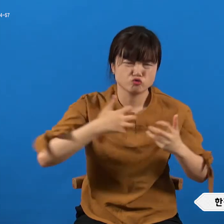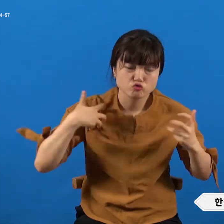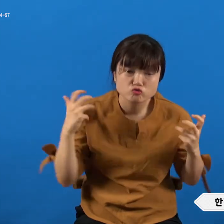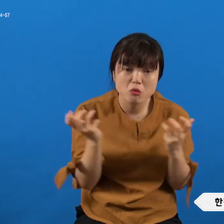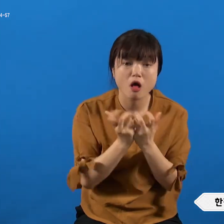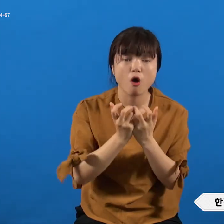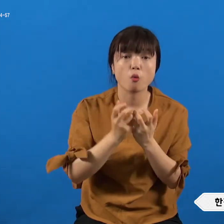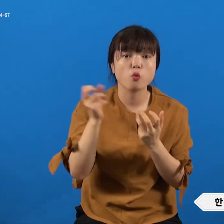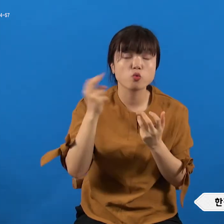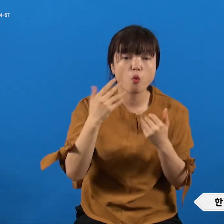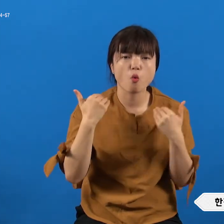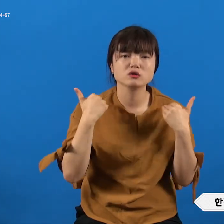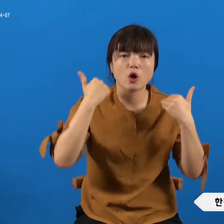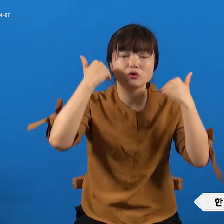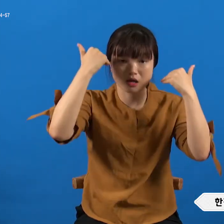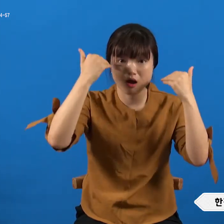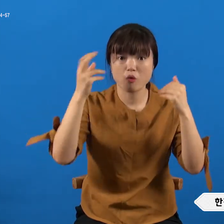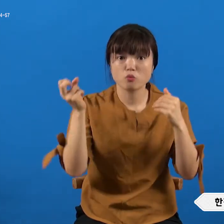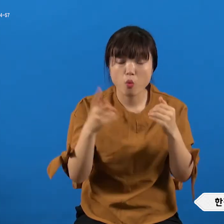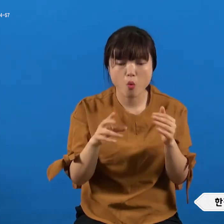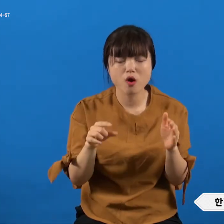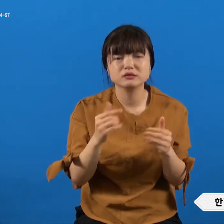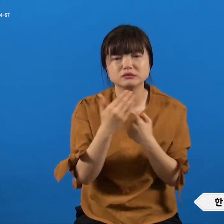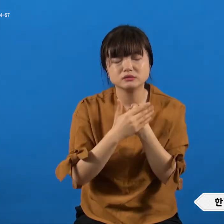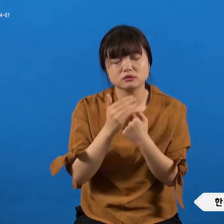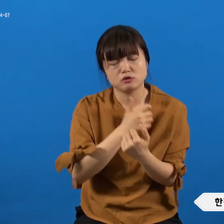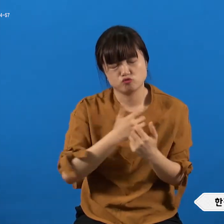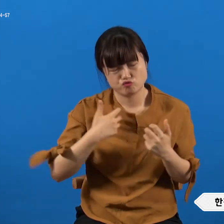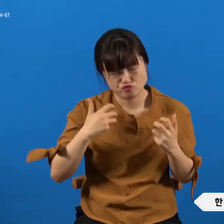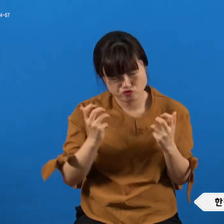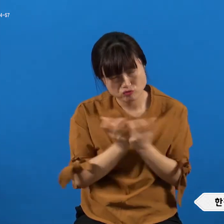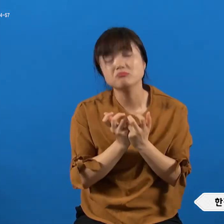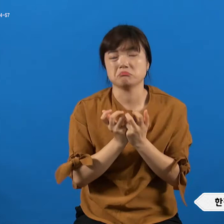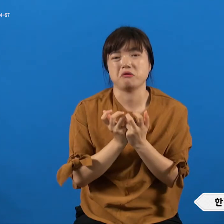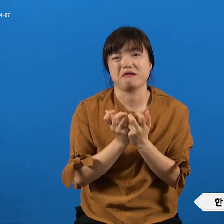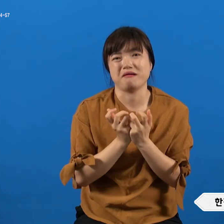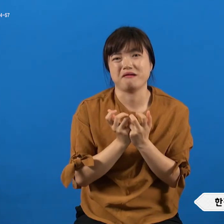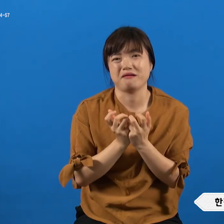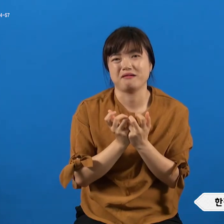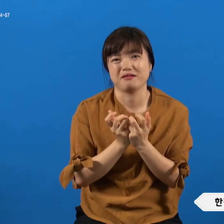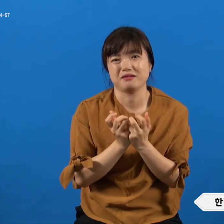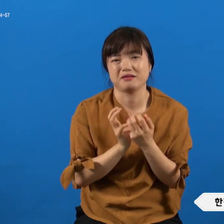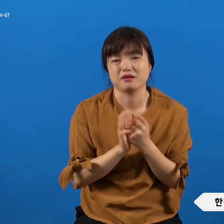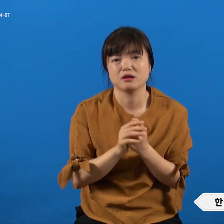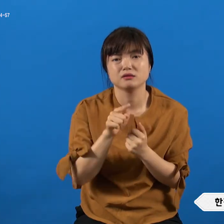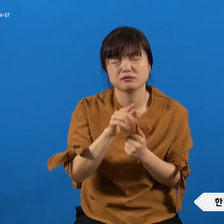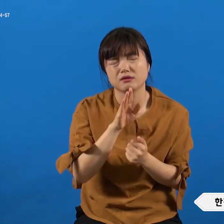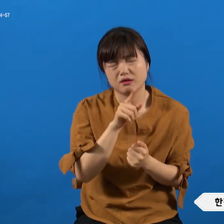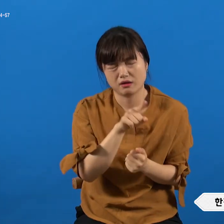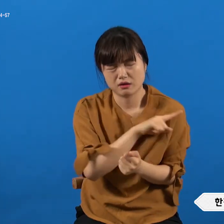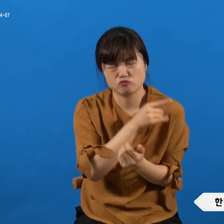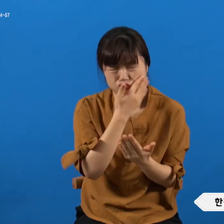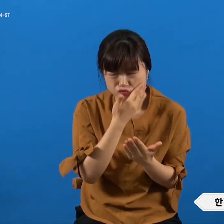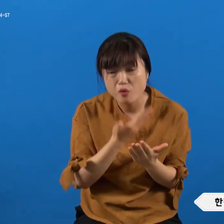성장하고 늘 은혜 충만한 삶을 살았던 것입니다. 그것이 중요하지요.